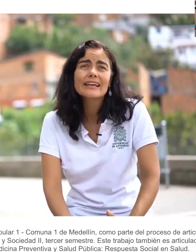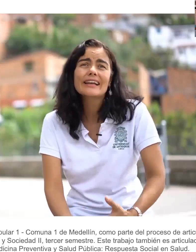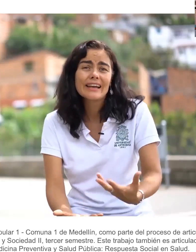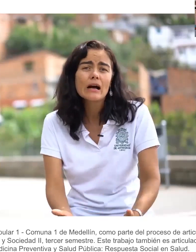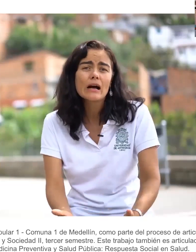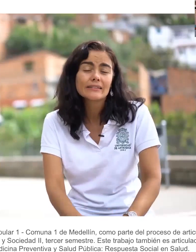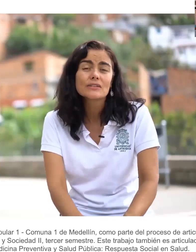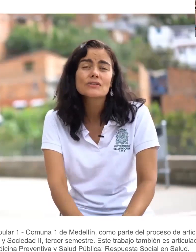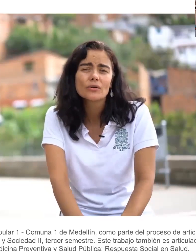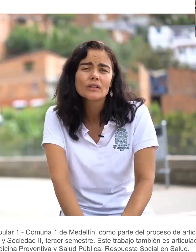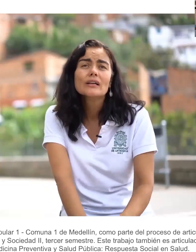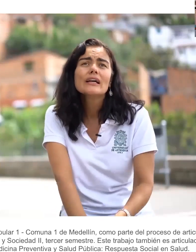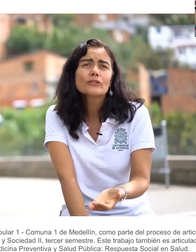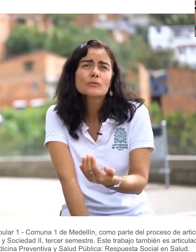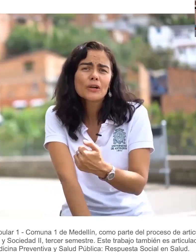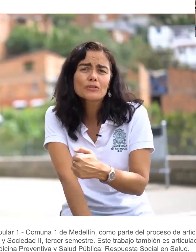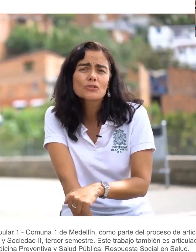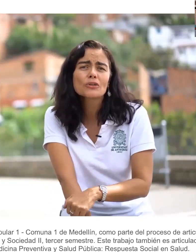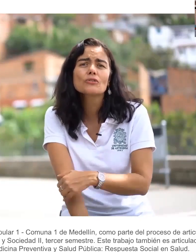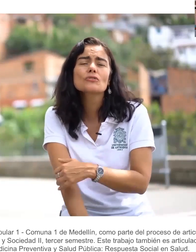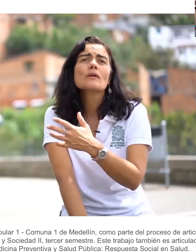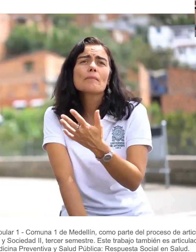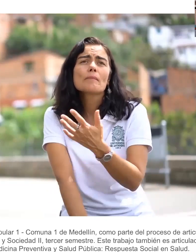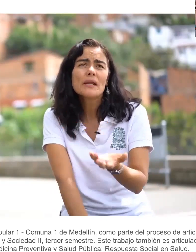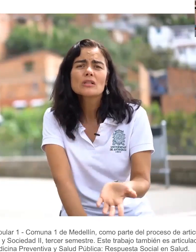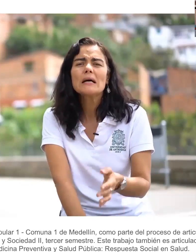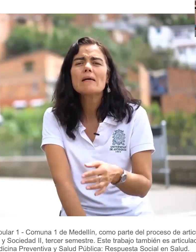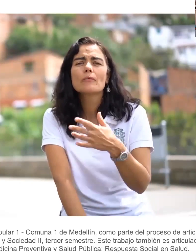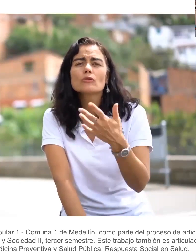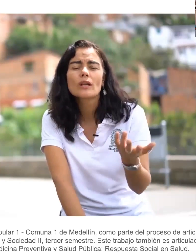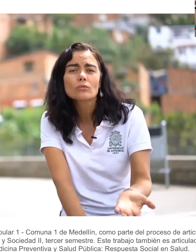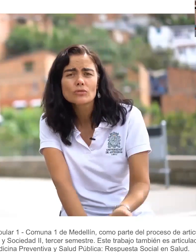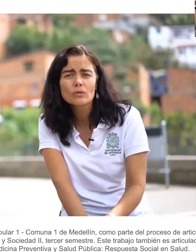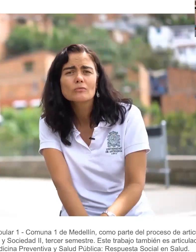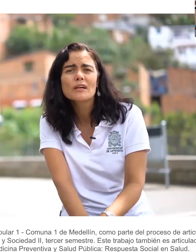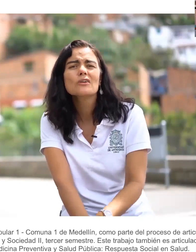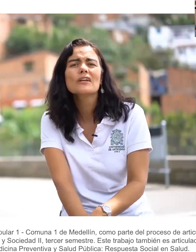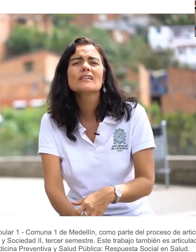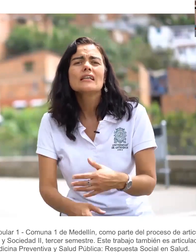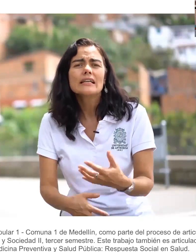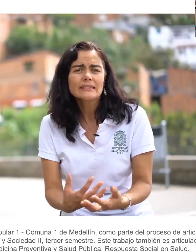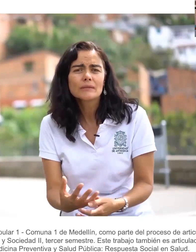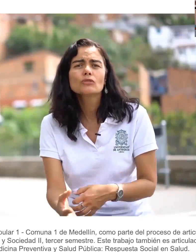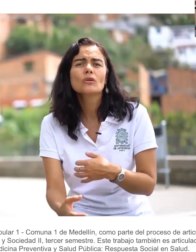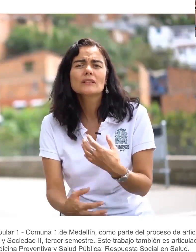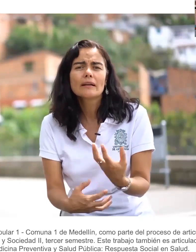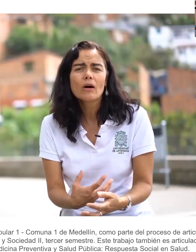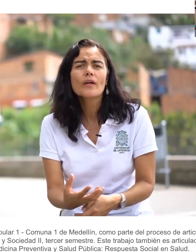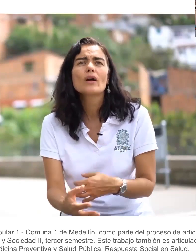requería atención. Entonces por eso nosotros venimos y trabajamos con algunos adultos mayores y hacemos todo el trabajo de educación